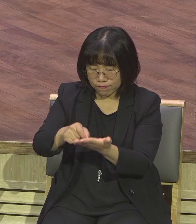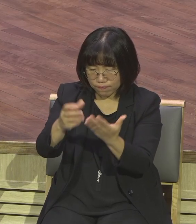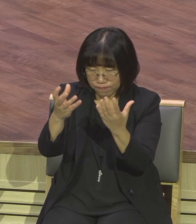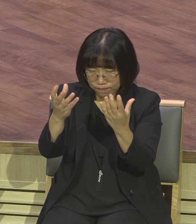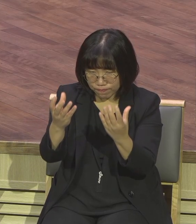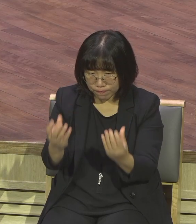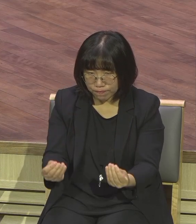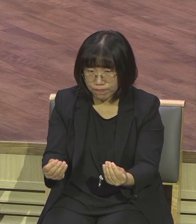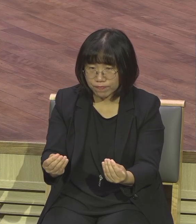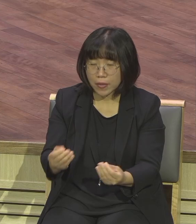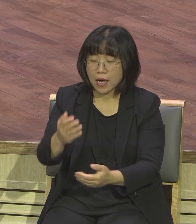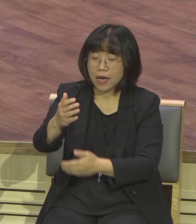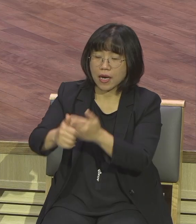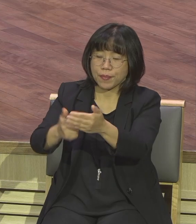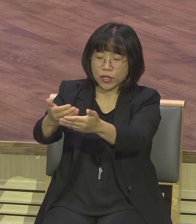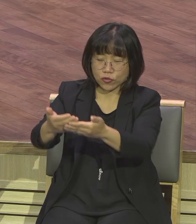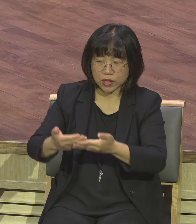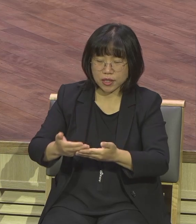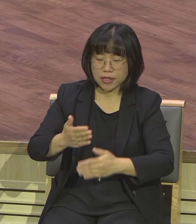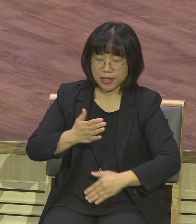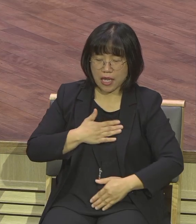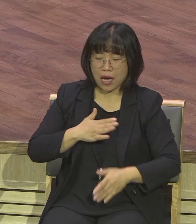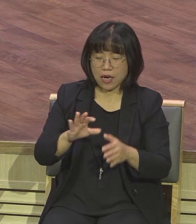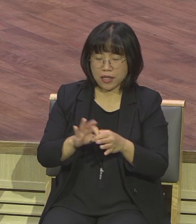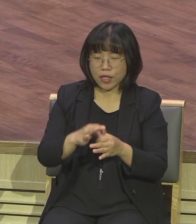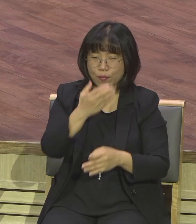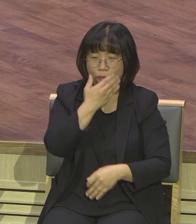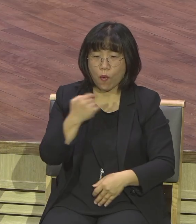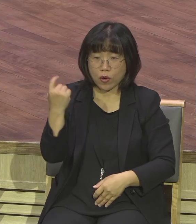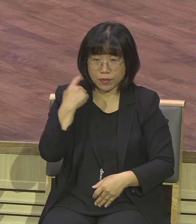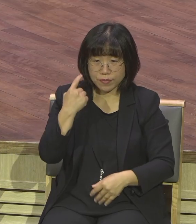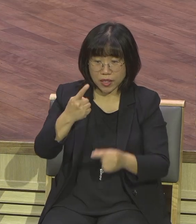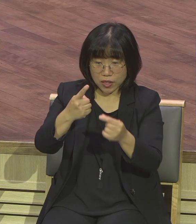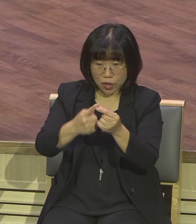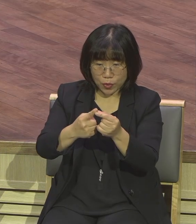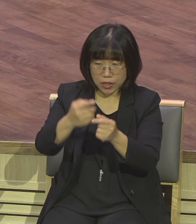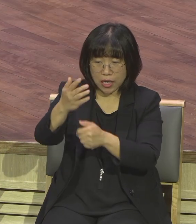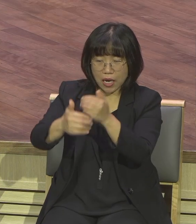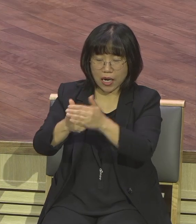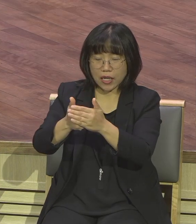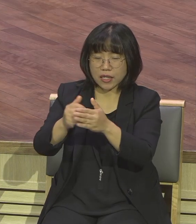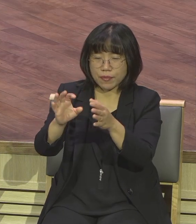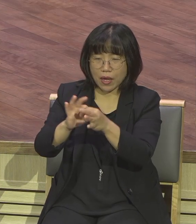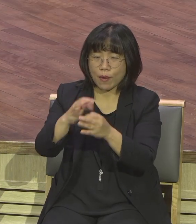나의 복음, 하나님의 복음 하더니 이번에 나의 복음 그랬어요.